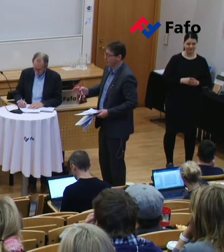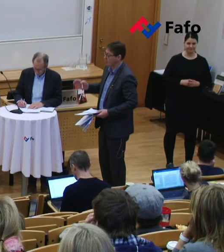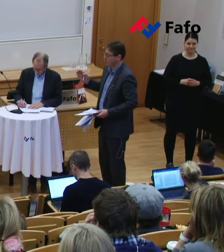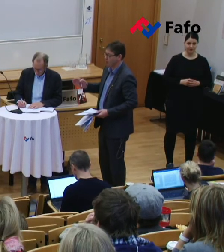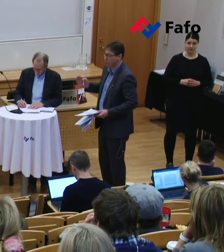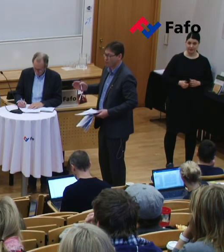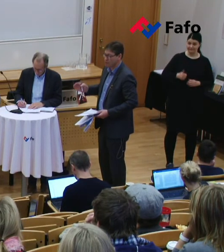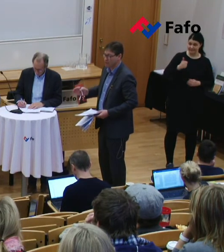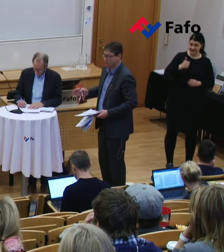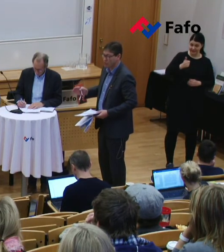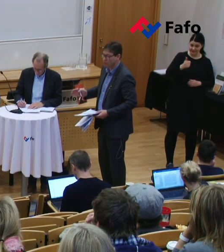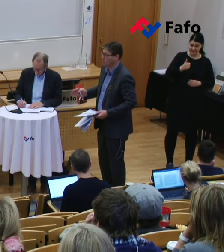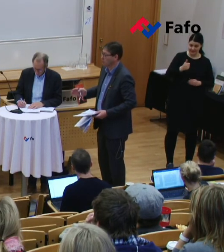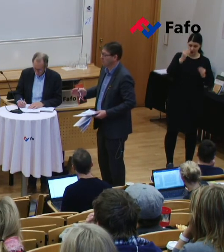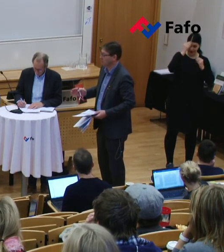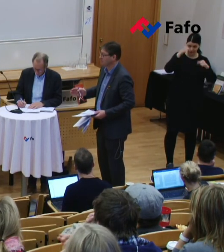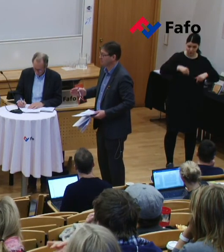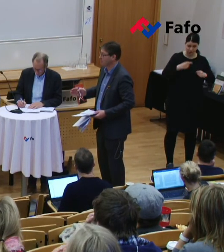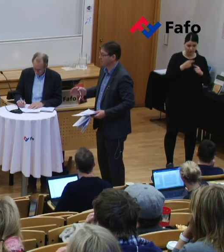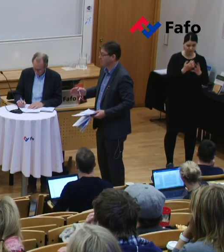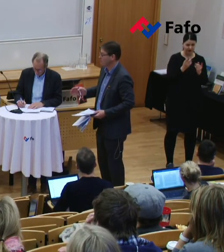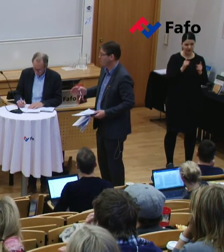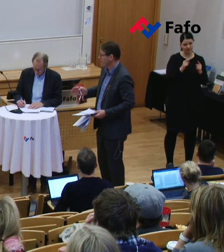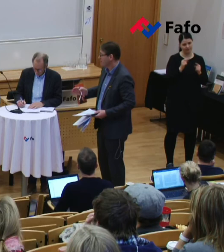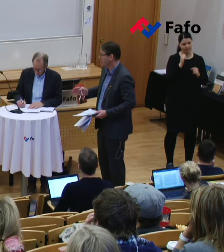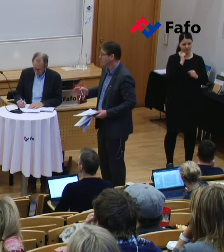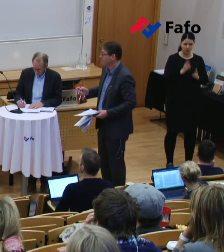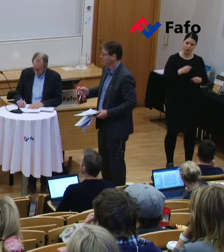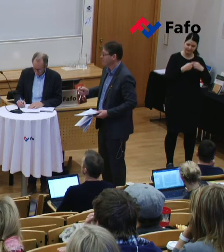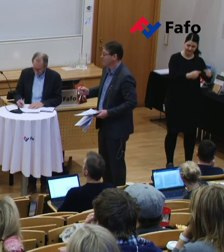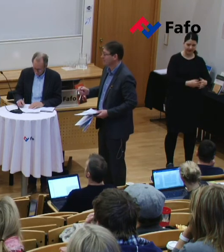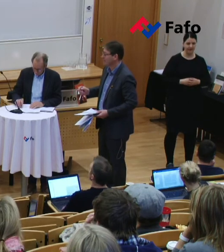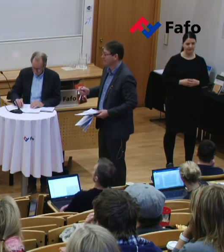vi lært nå, og hva må rulles videre ut? Hvem vil begynne på den?